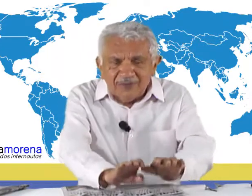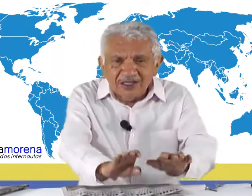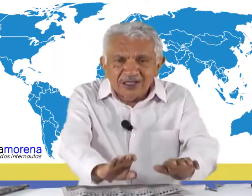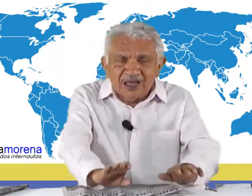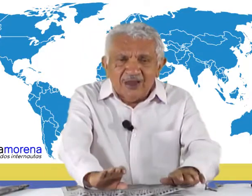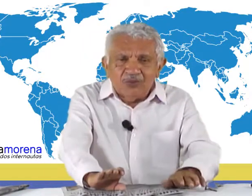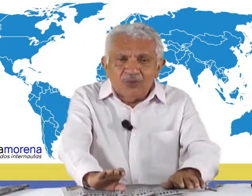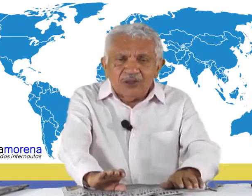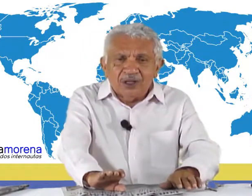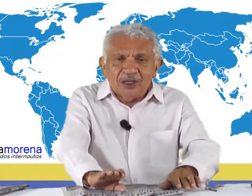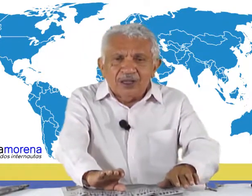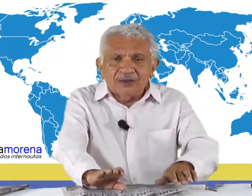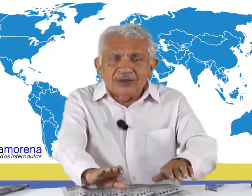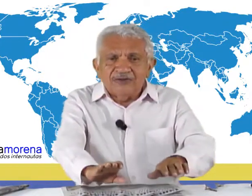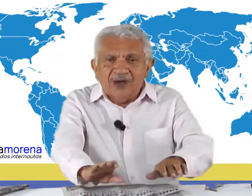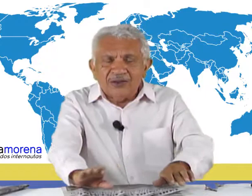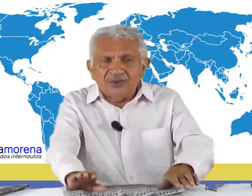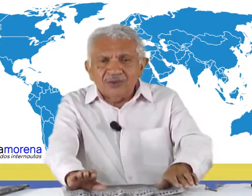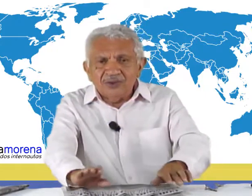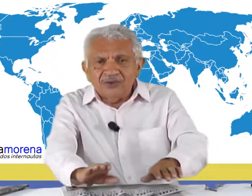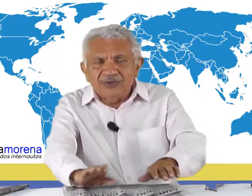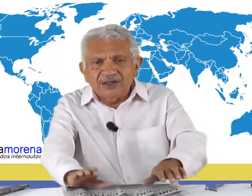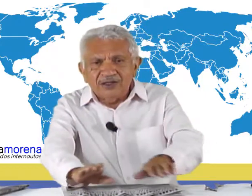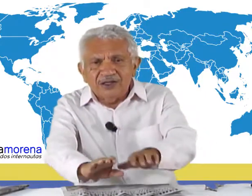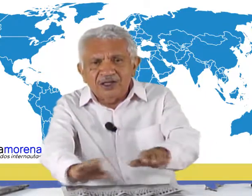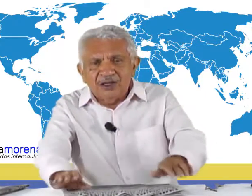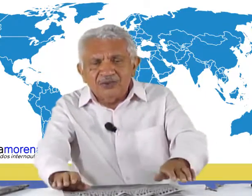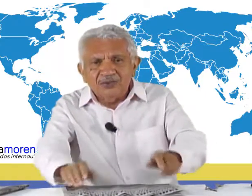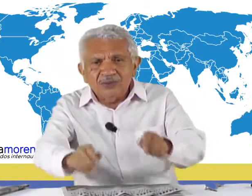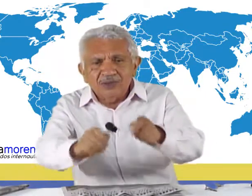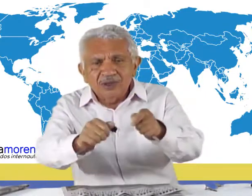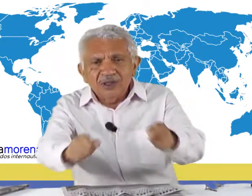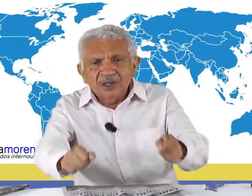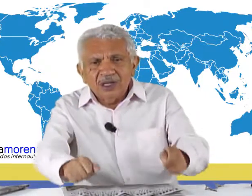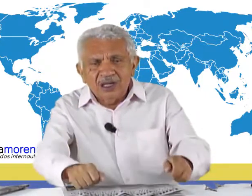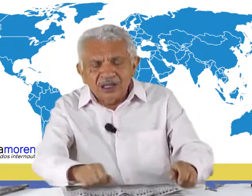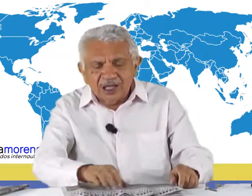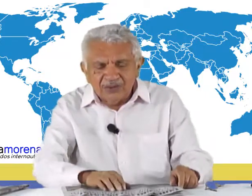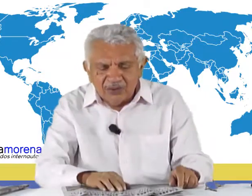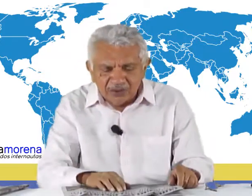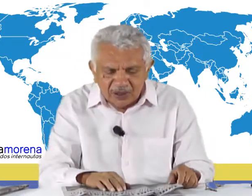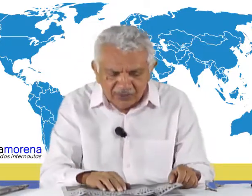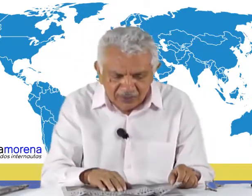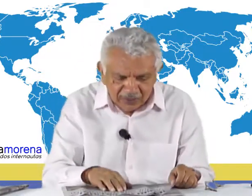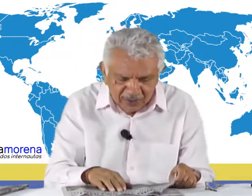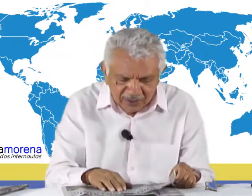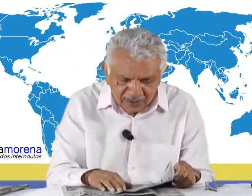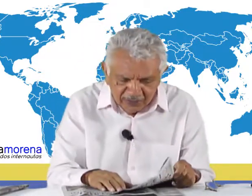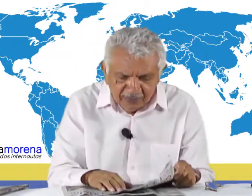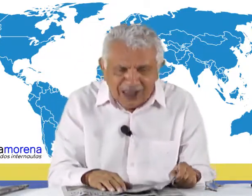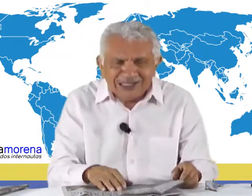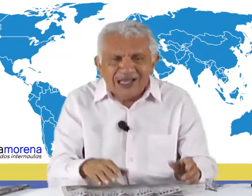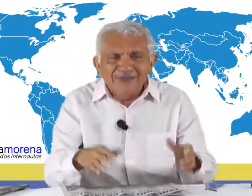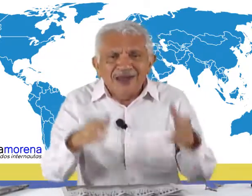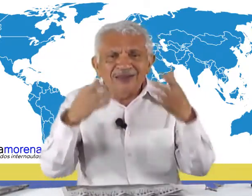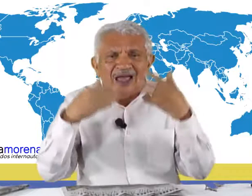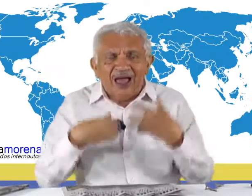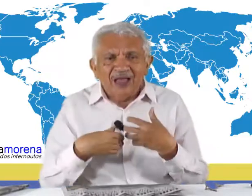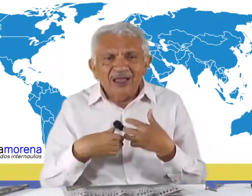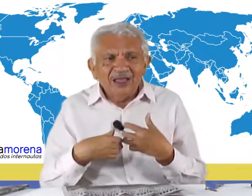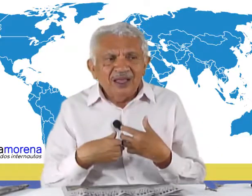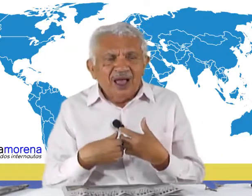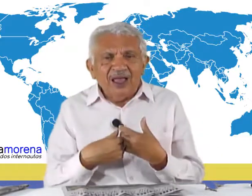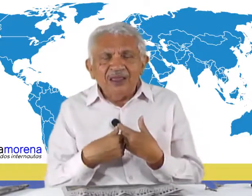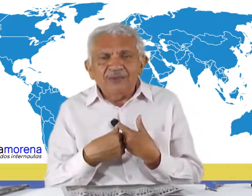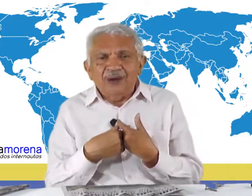Ele vira presidente da República, né, de fato e de direito, caneta na mão e tal, passa a